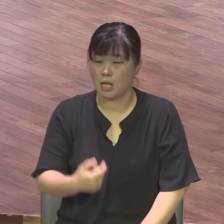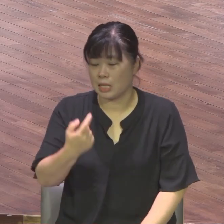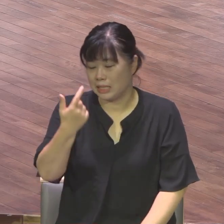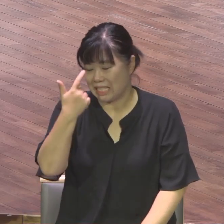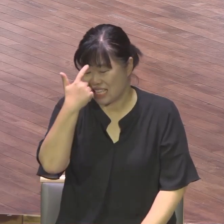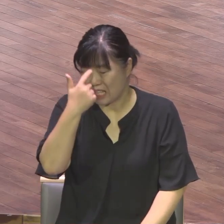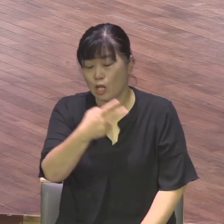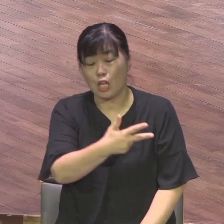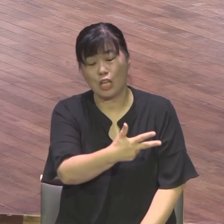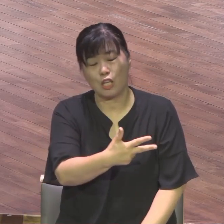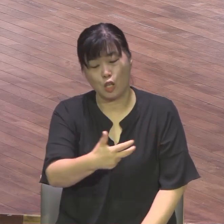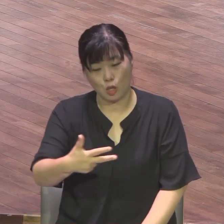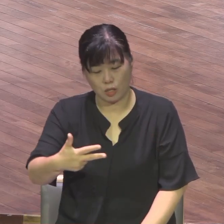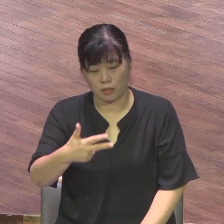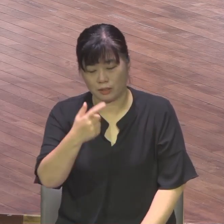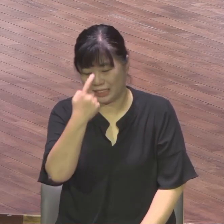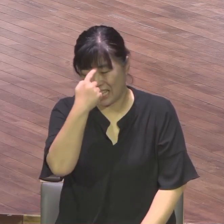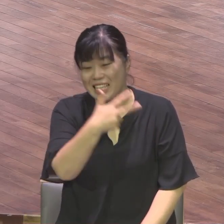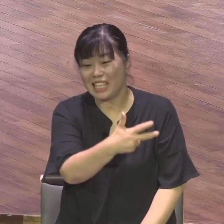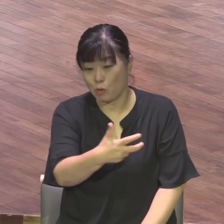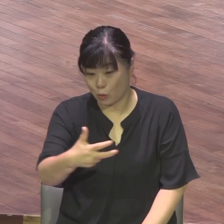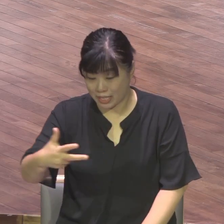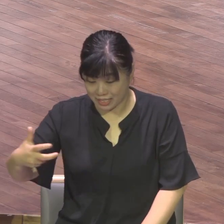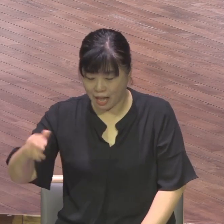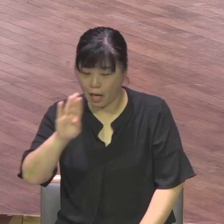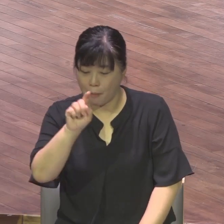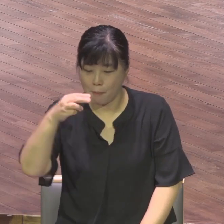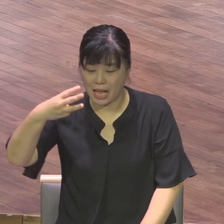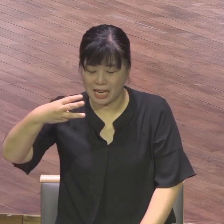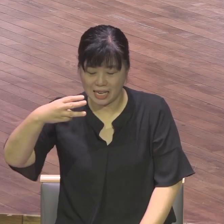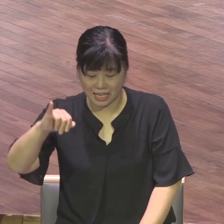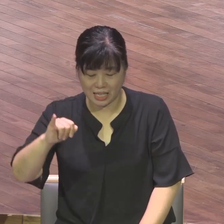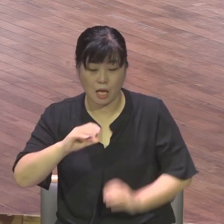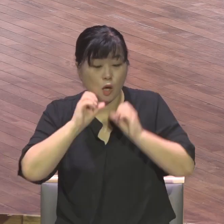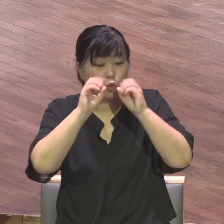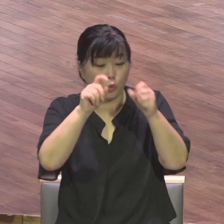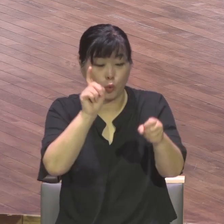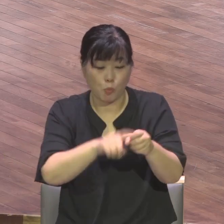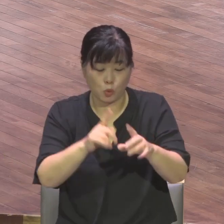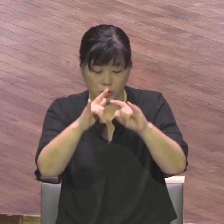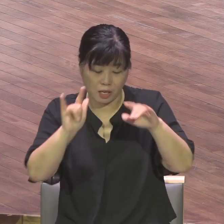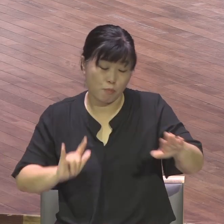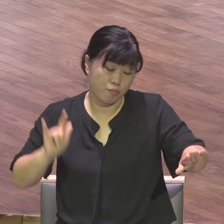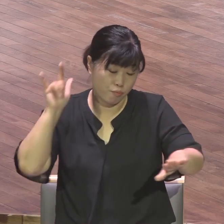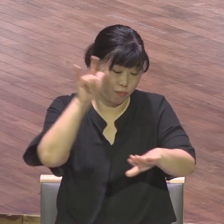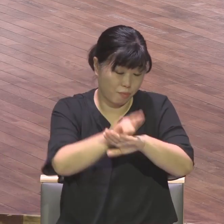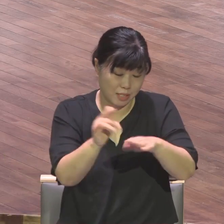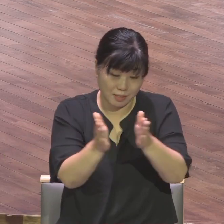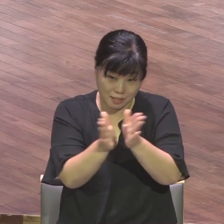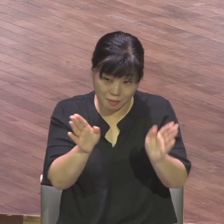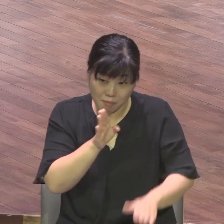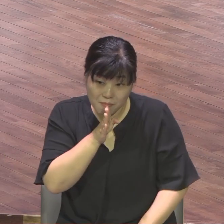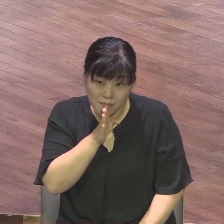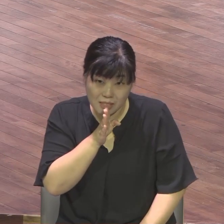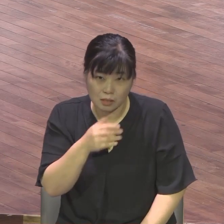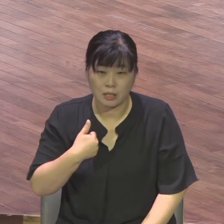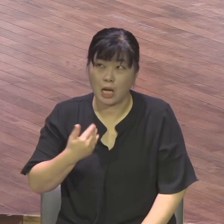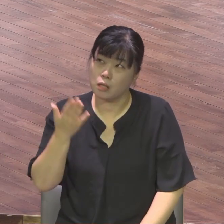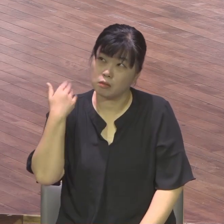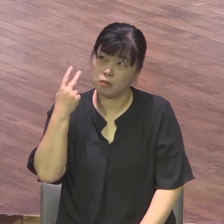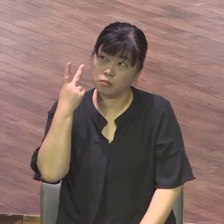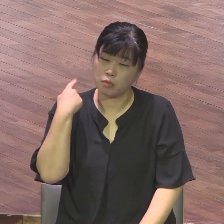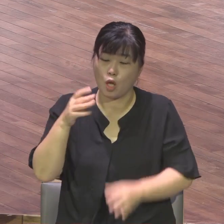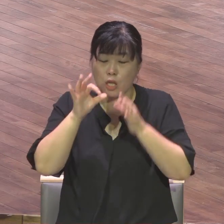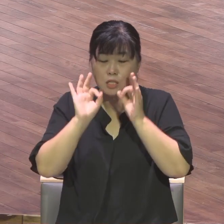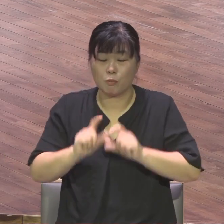제가 금요일 시간에 상세하게 발리에 대해서 말씀드렸습니다. 인도네시아에 대해서 말씀드렸어요. 제가 볼